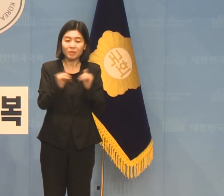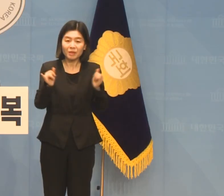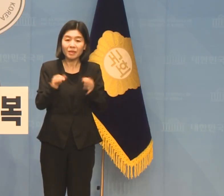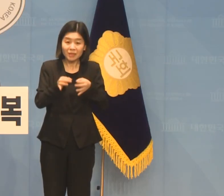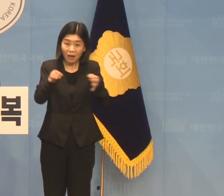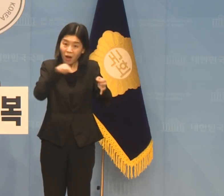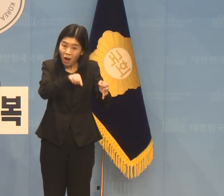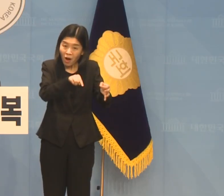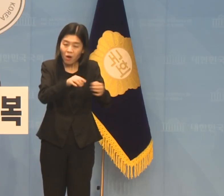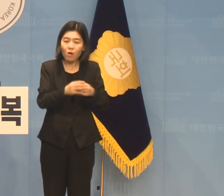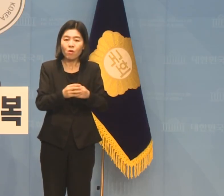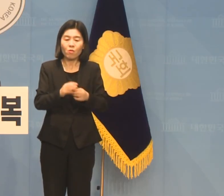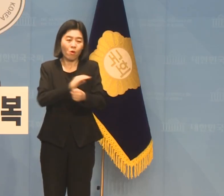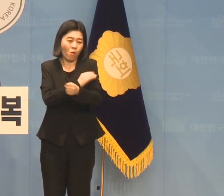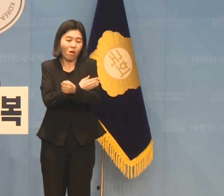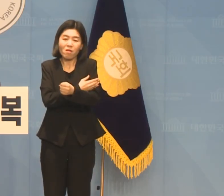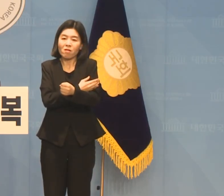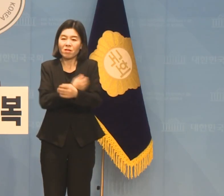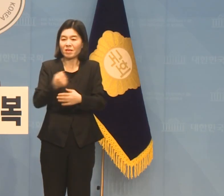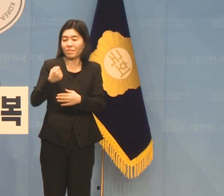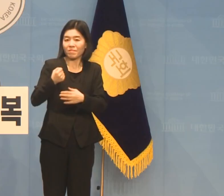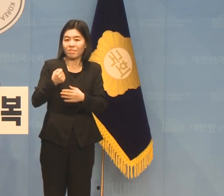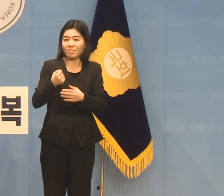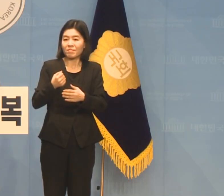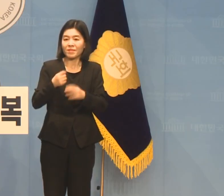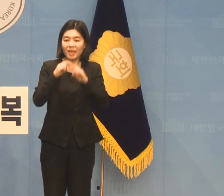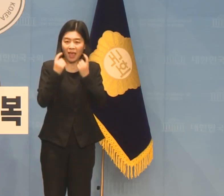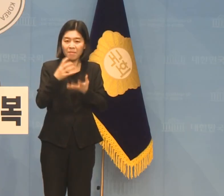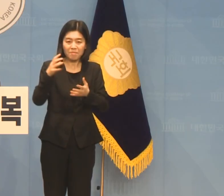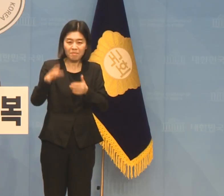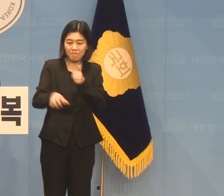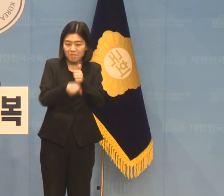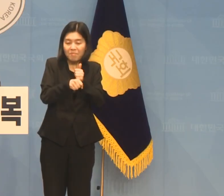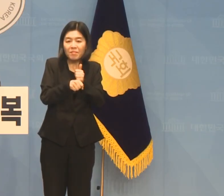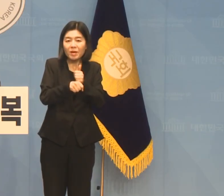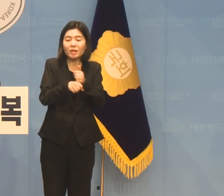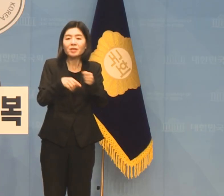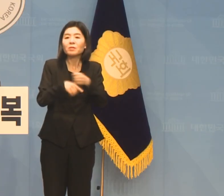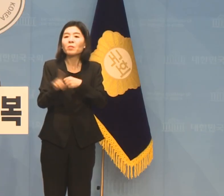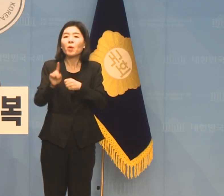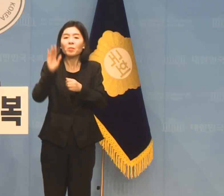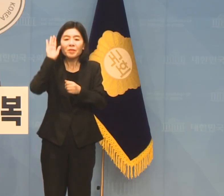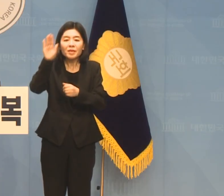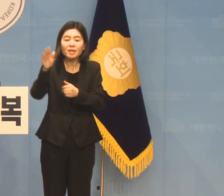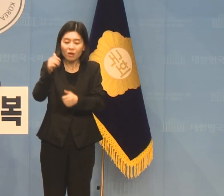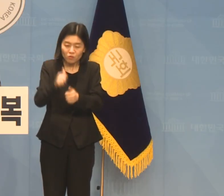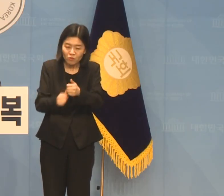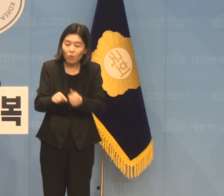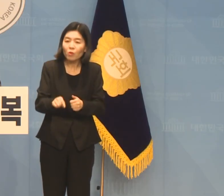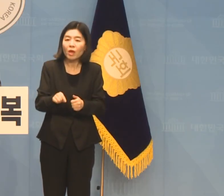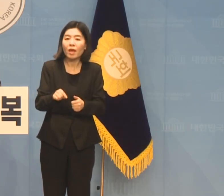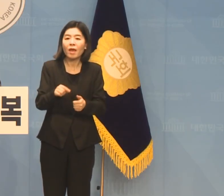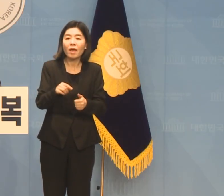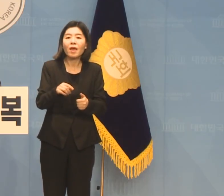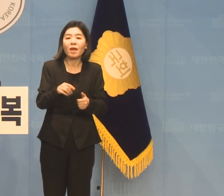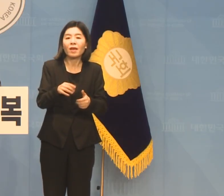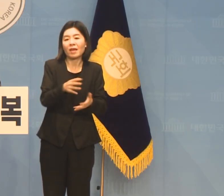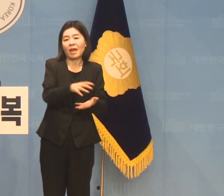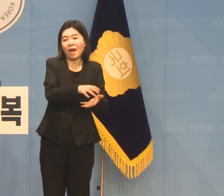이것이야말로 권력을 사유하자는 것인 동시에 미래 세대의 돈을 빼앗아 지금 쓰고 말자는 무책임의 극치인